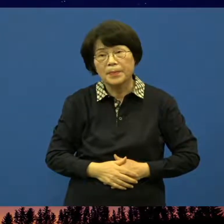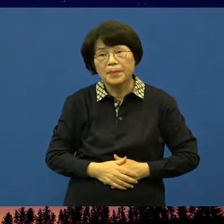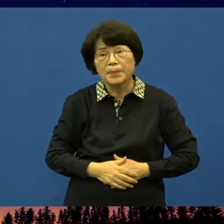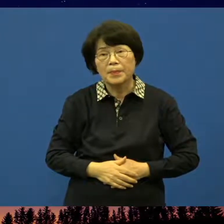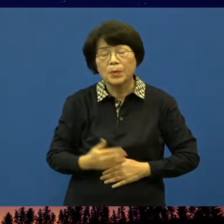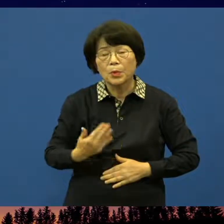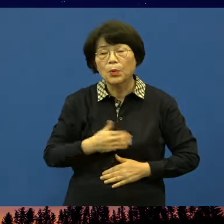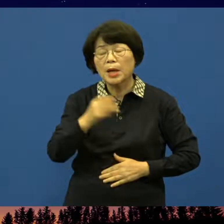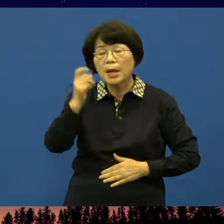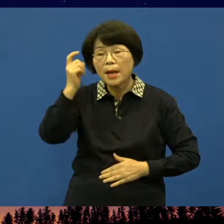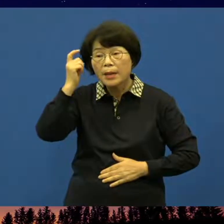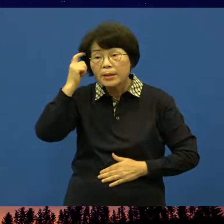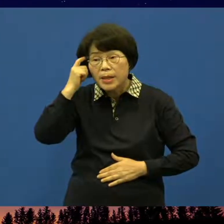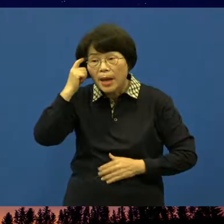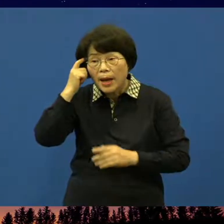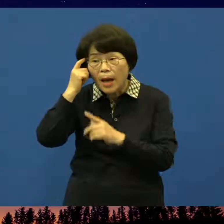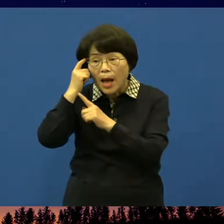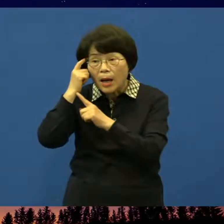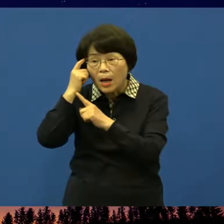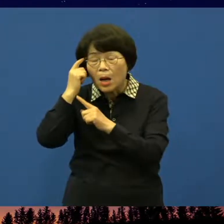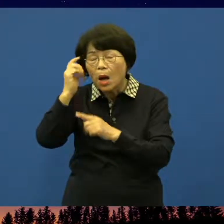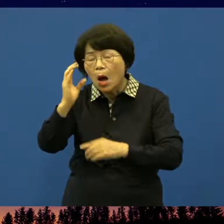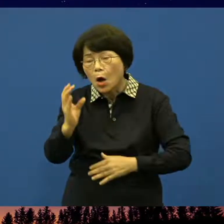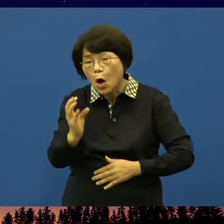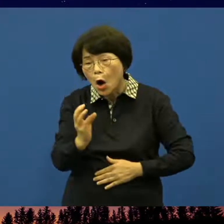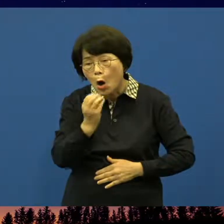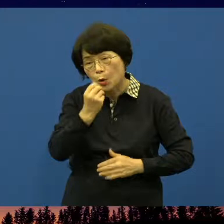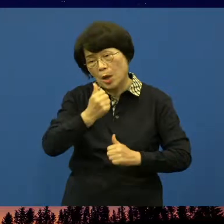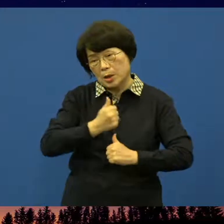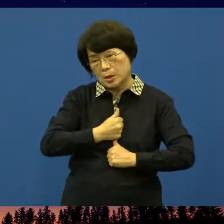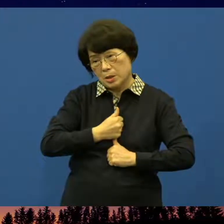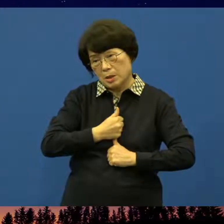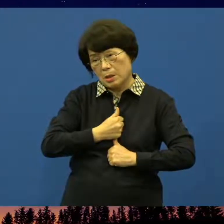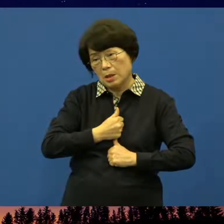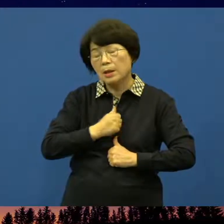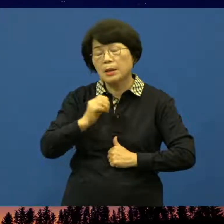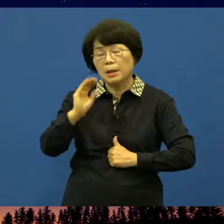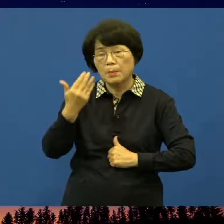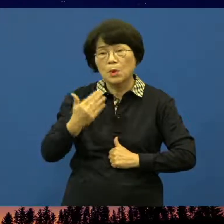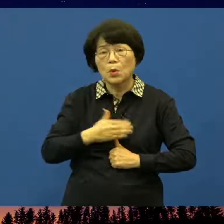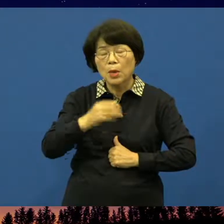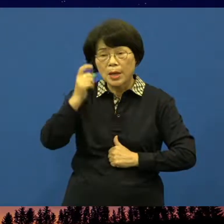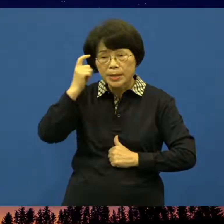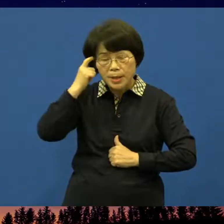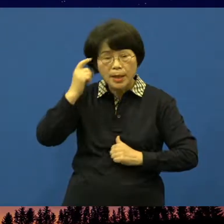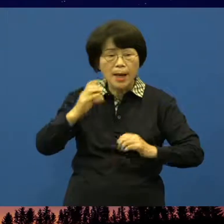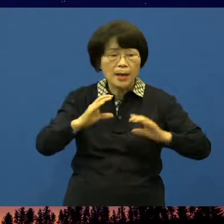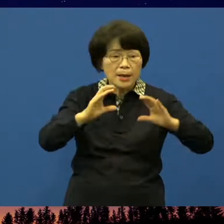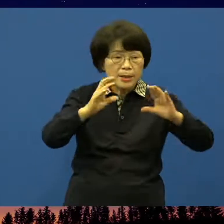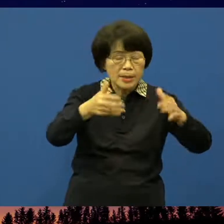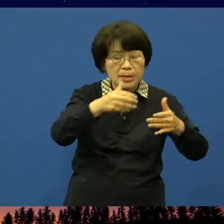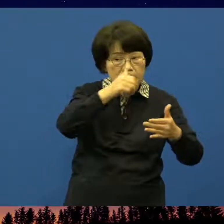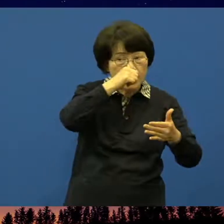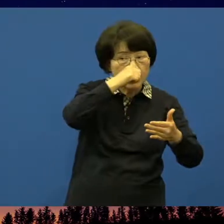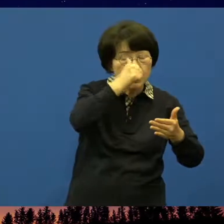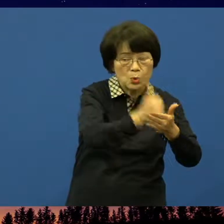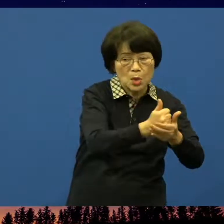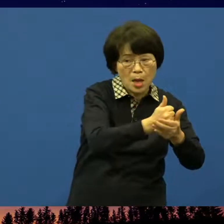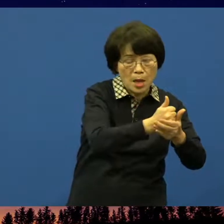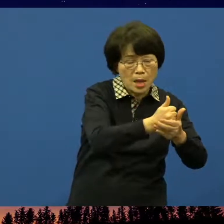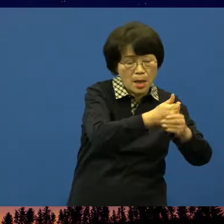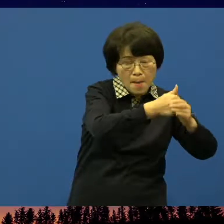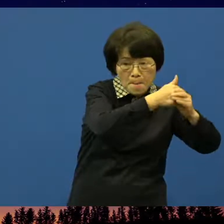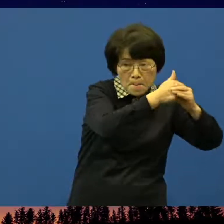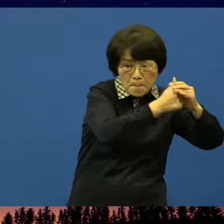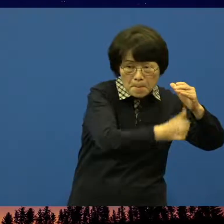우리의 생각을 거룩으로 지켜내야 된다는 거예요. 우리의 생각을 그 세상의 죄에 오염된 그